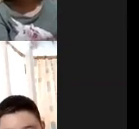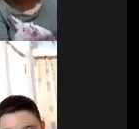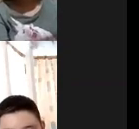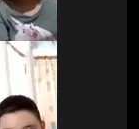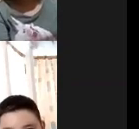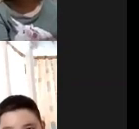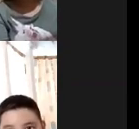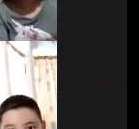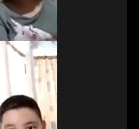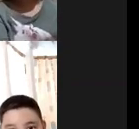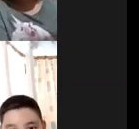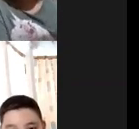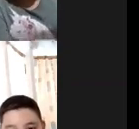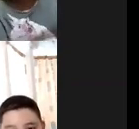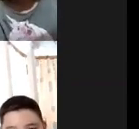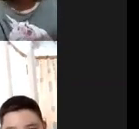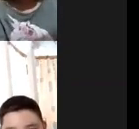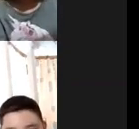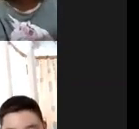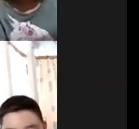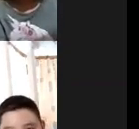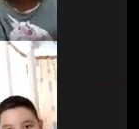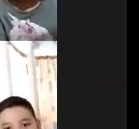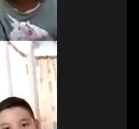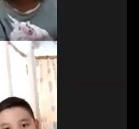cuando ellos hacen su gracias.